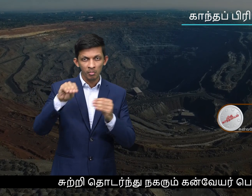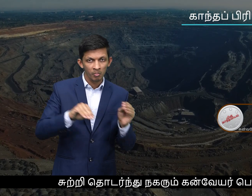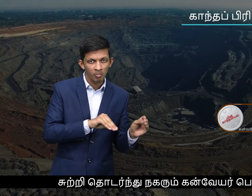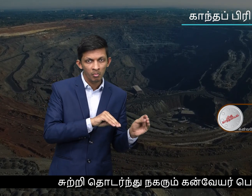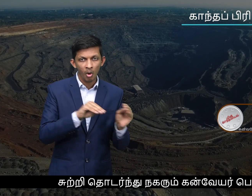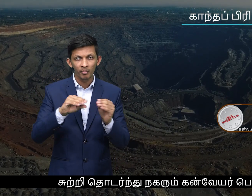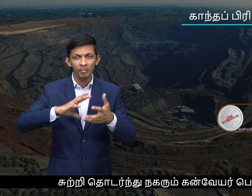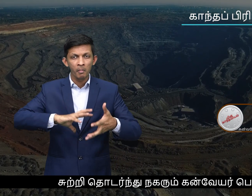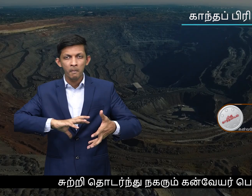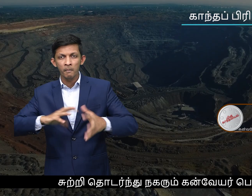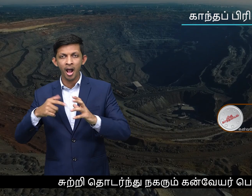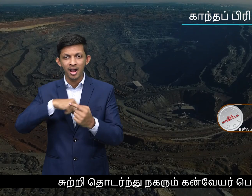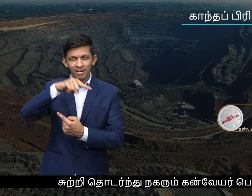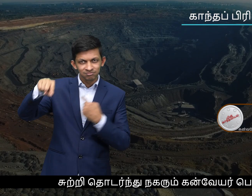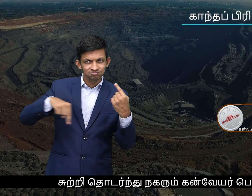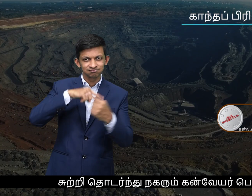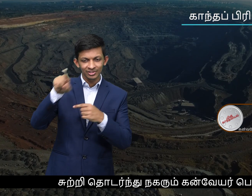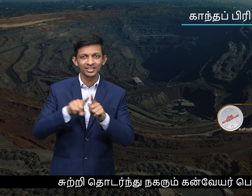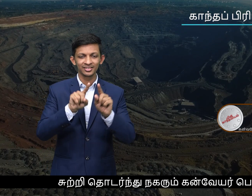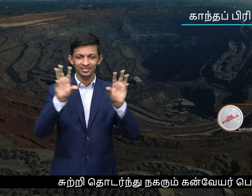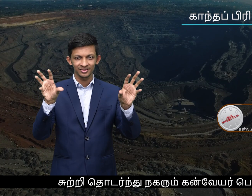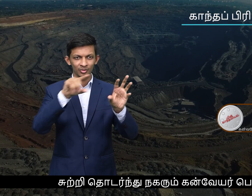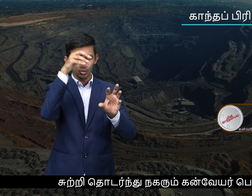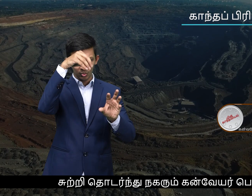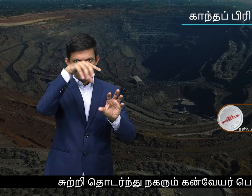நகரும் கன்வேயர் பெல்ட் ஆகும்.